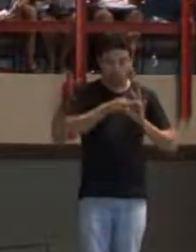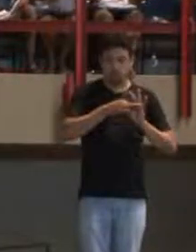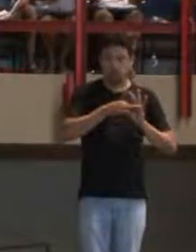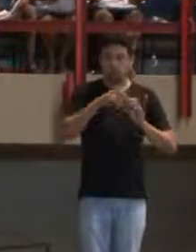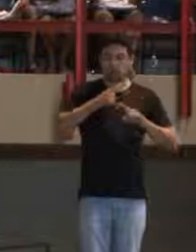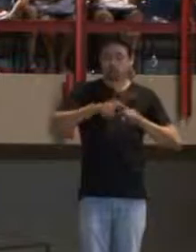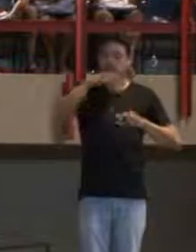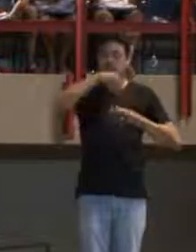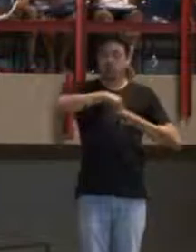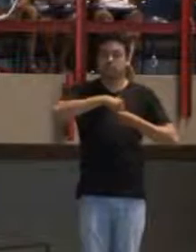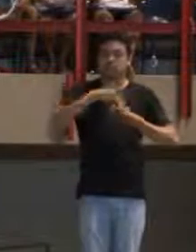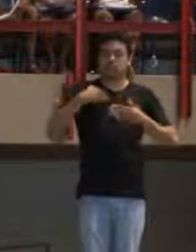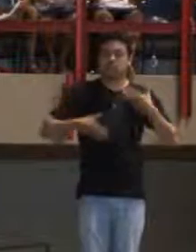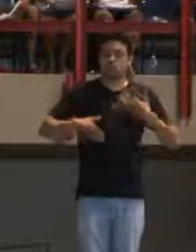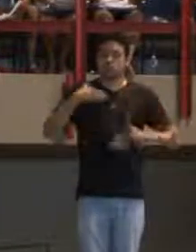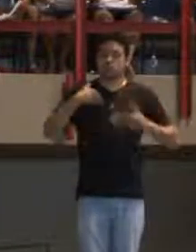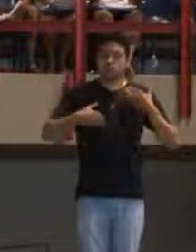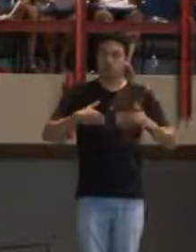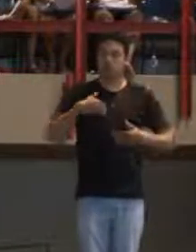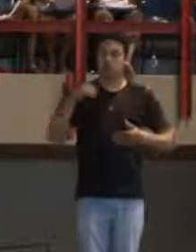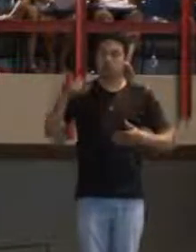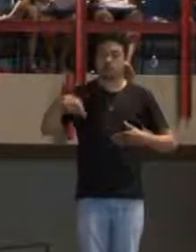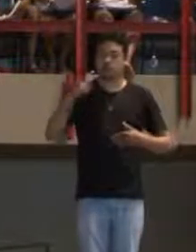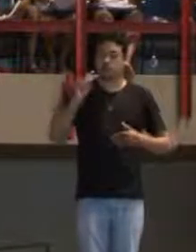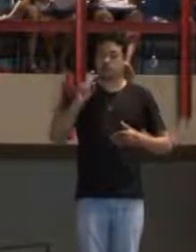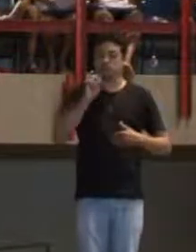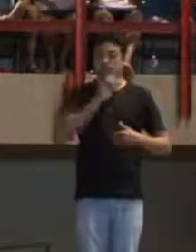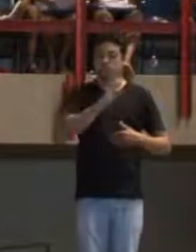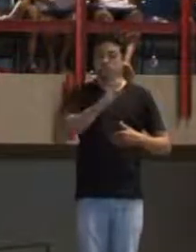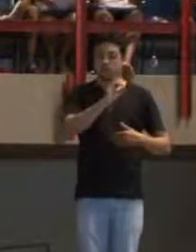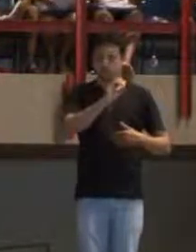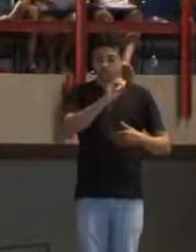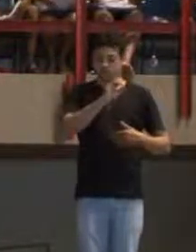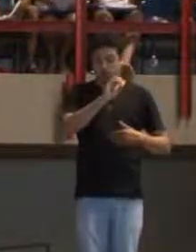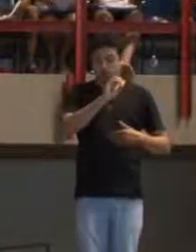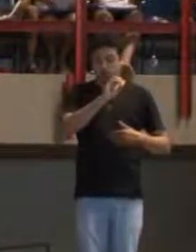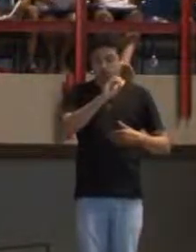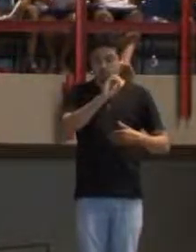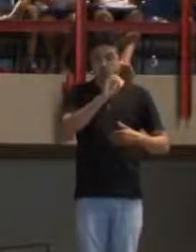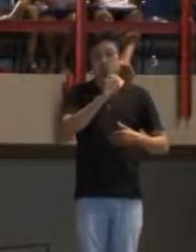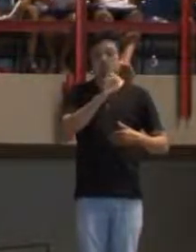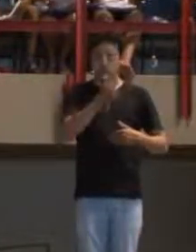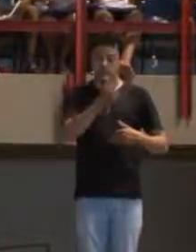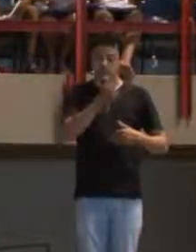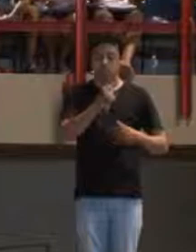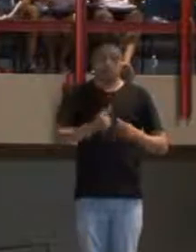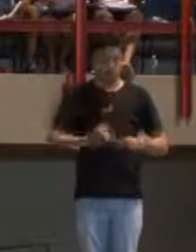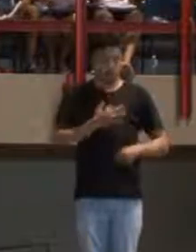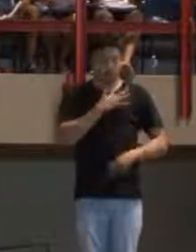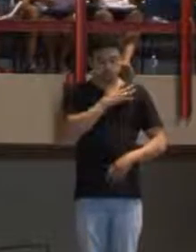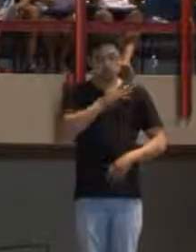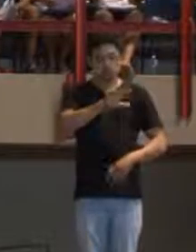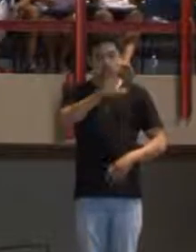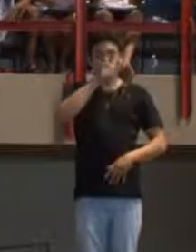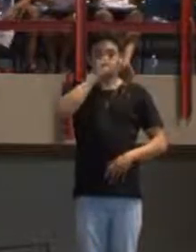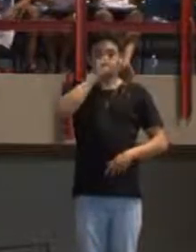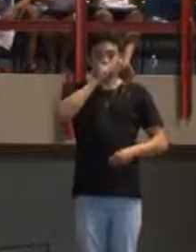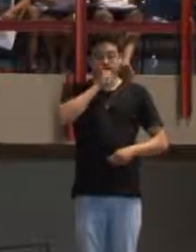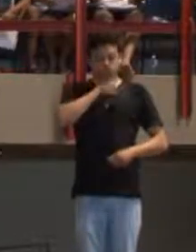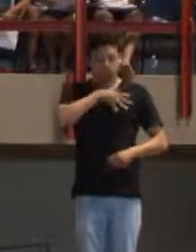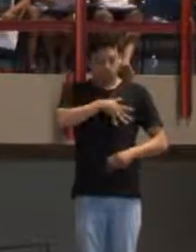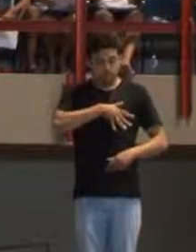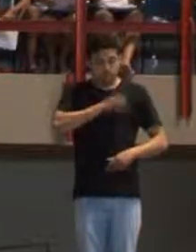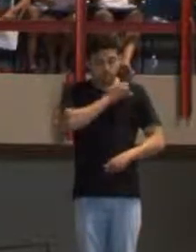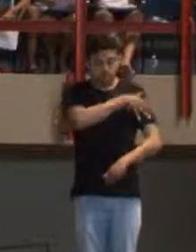da hemoglobina no nosso organismo? Transportar os gases da respiração celular. Transporta